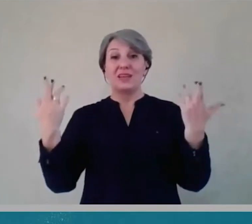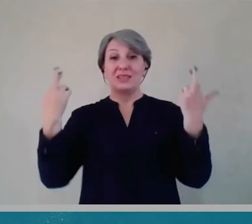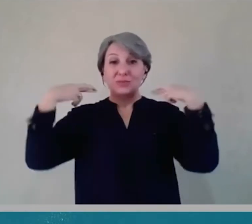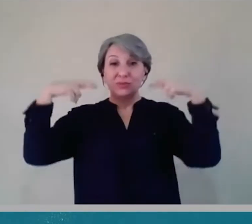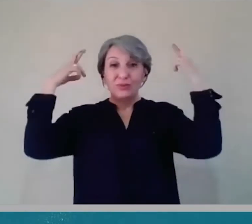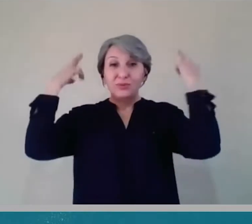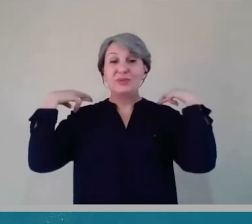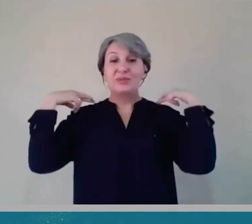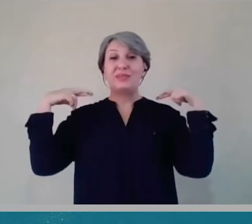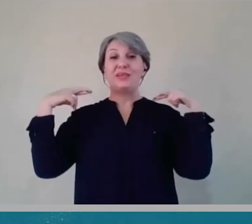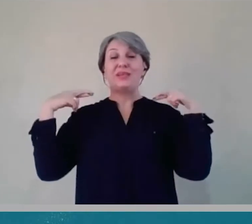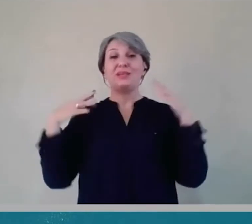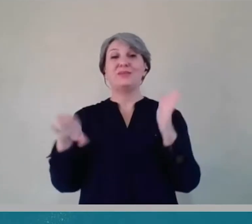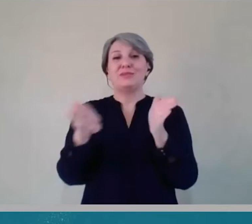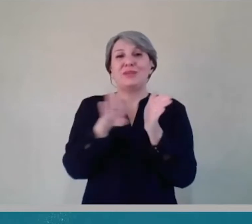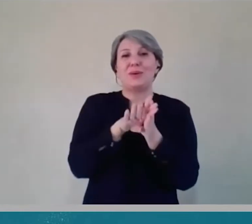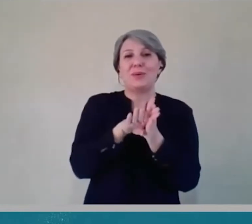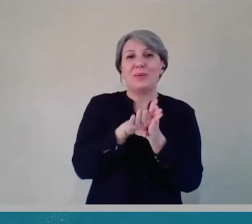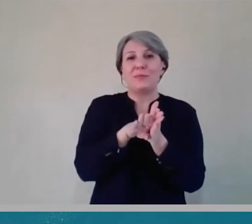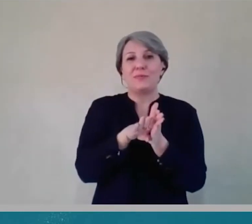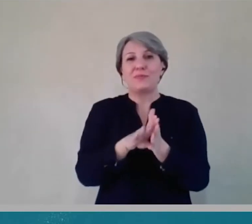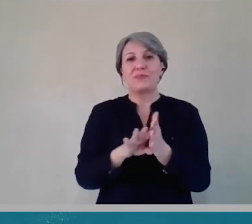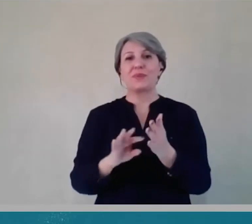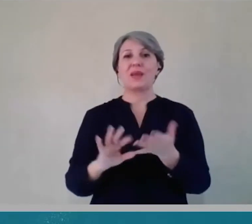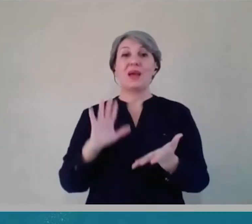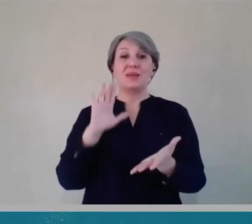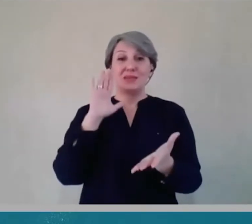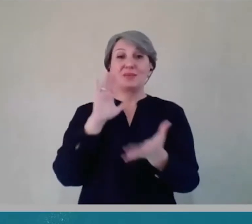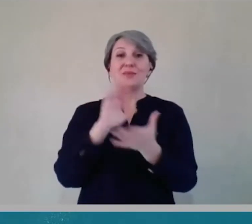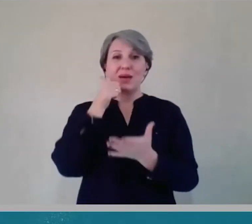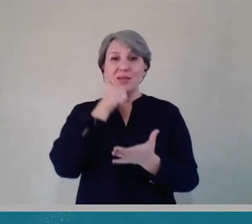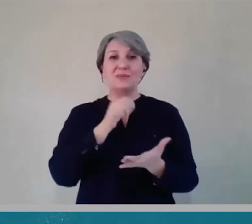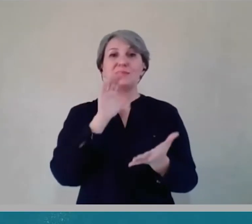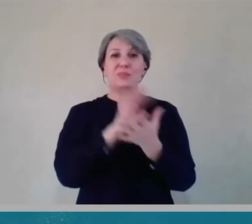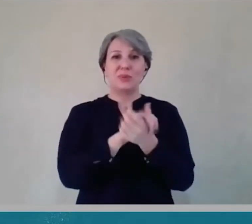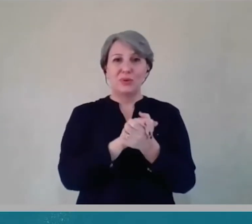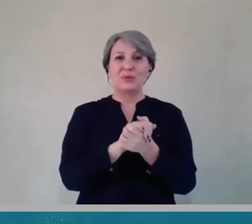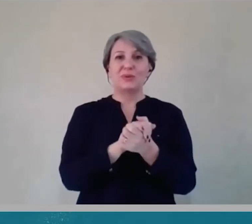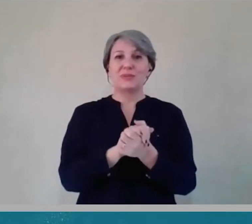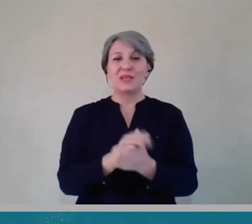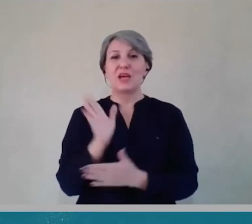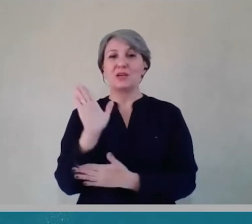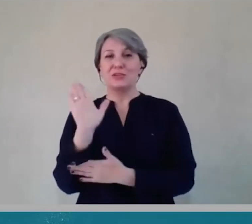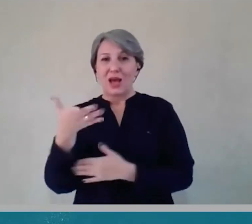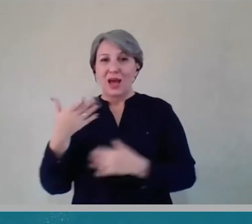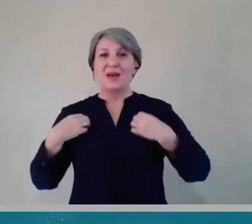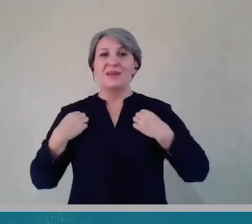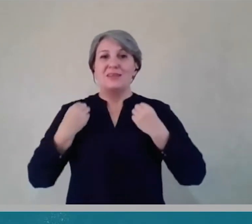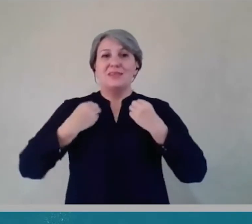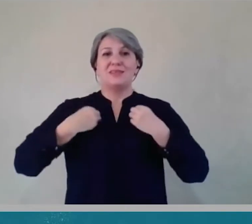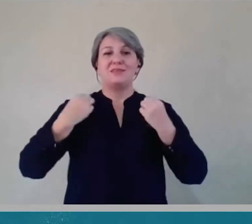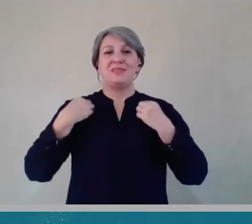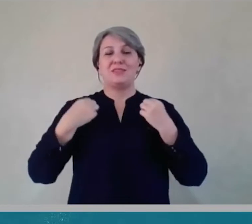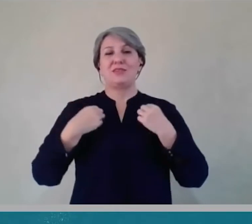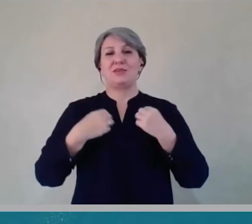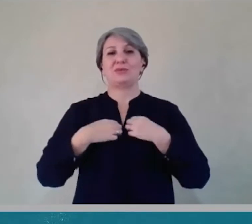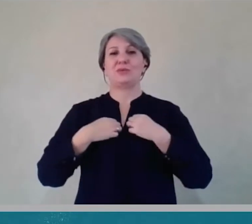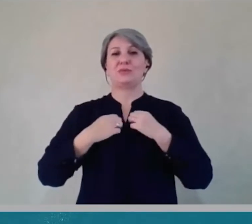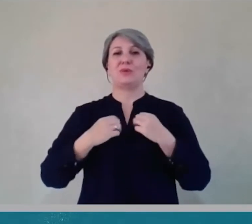si mesma já se ataviou, pois lhe foi dado vestir-se de linho